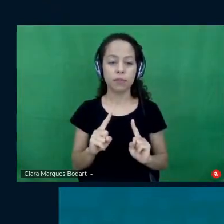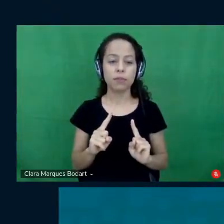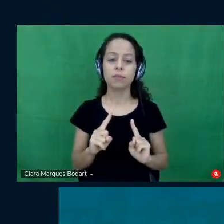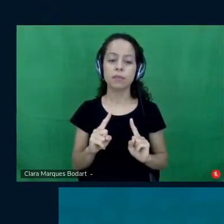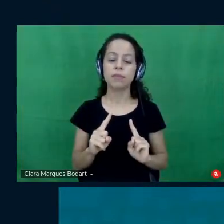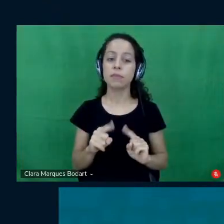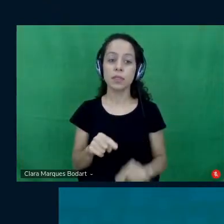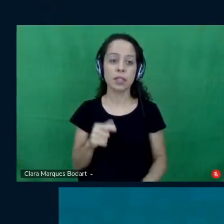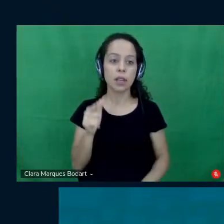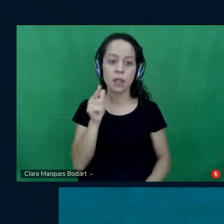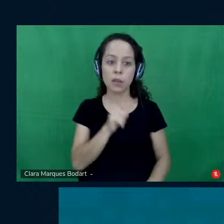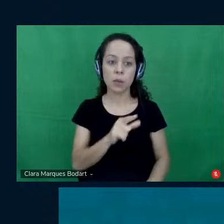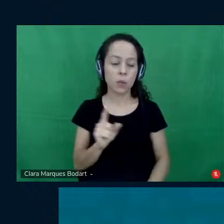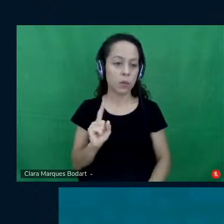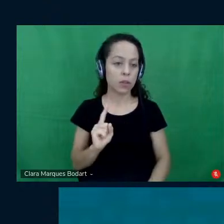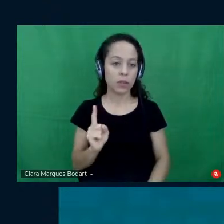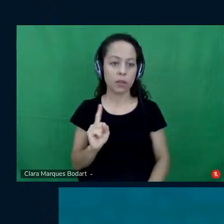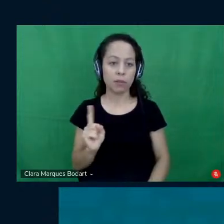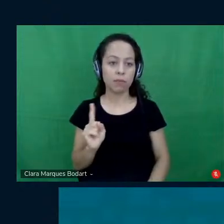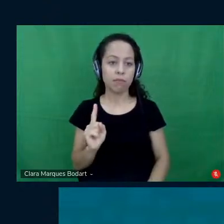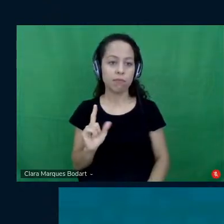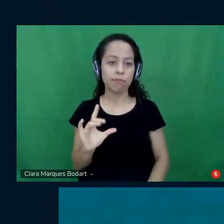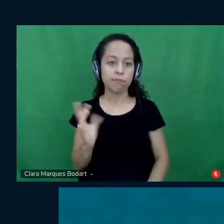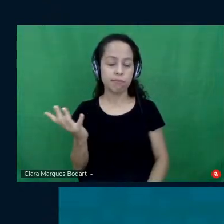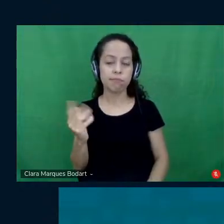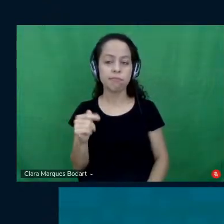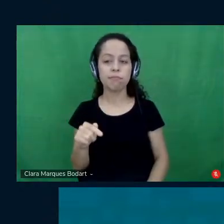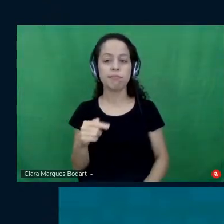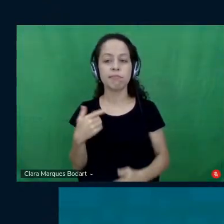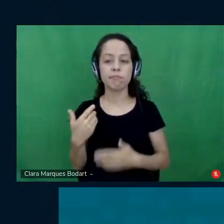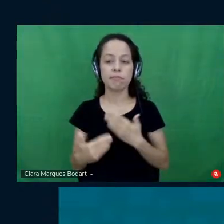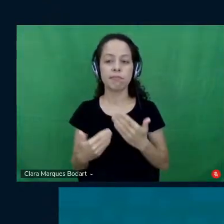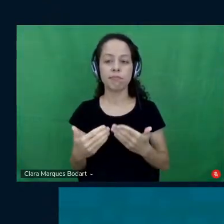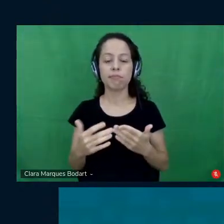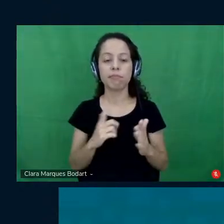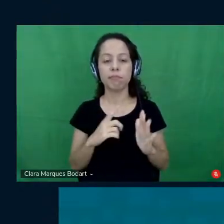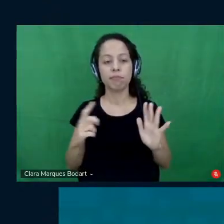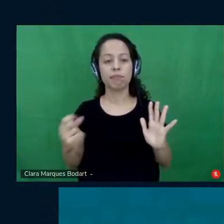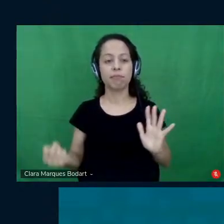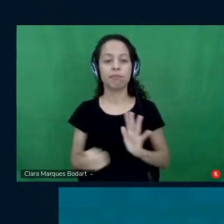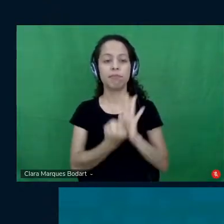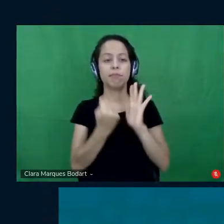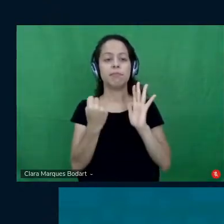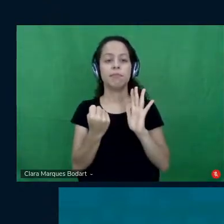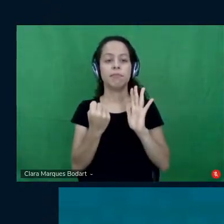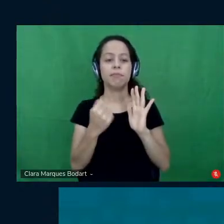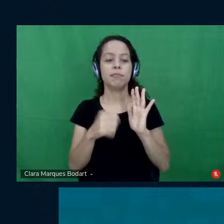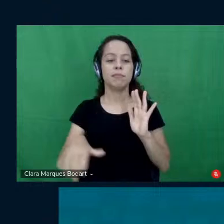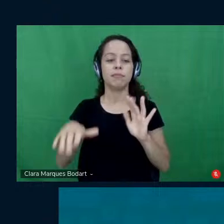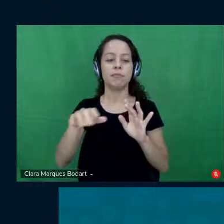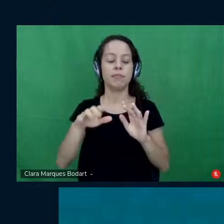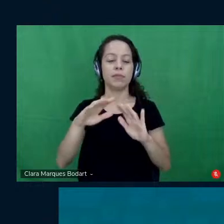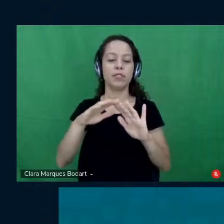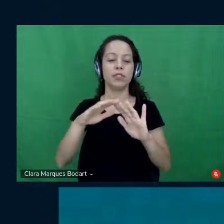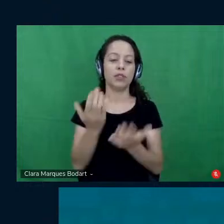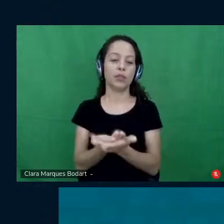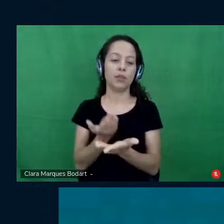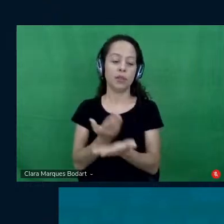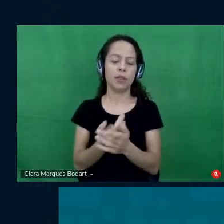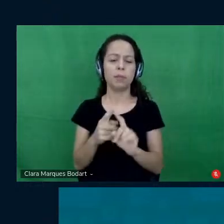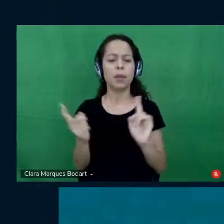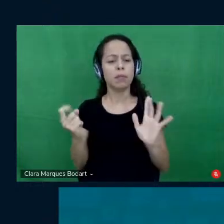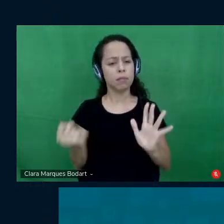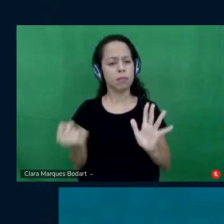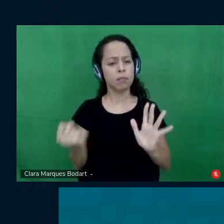conseguiu realizar, causa um impacto no sistema escolar, mas um impacto positivo, eu